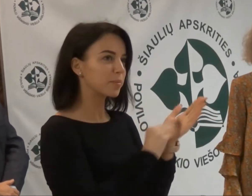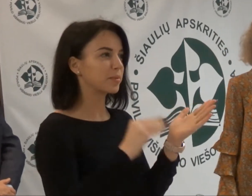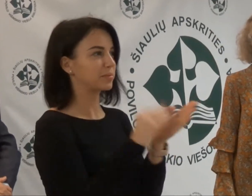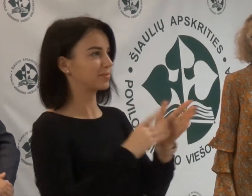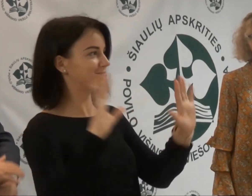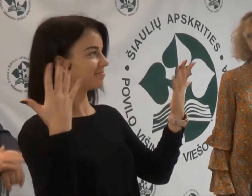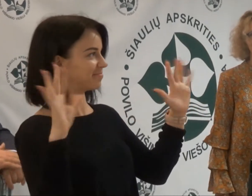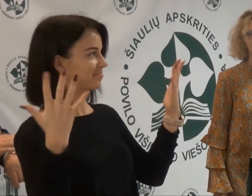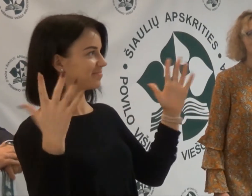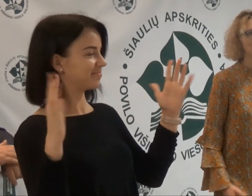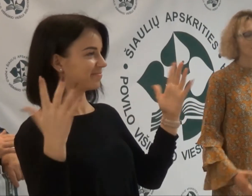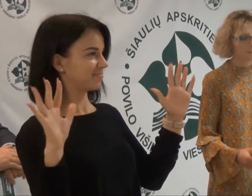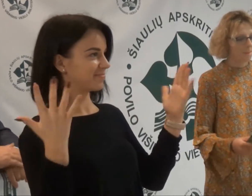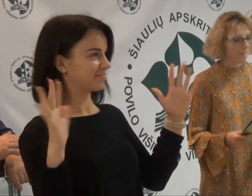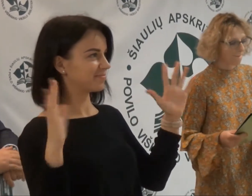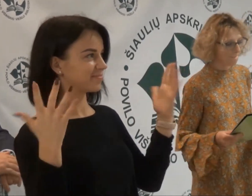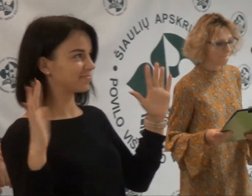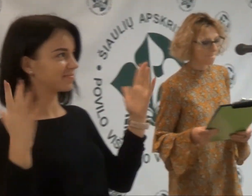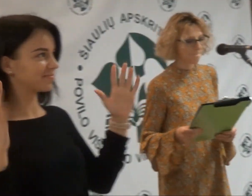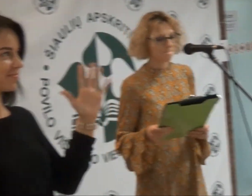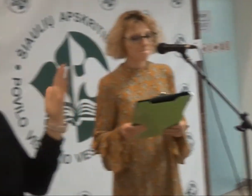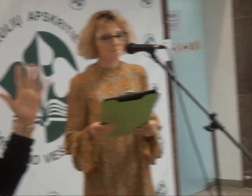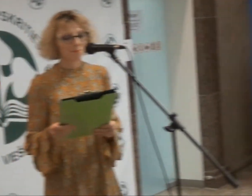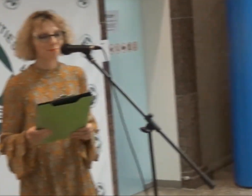kartelį plojimai jiems.